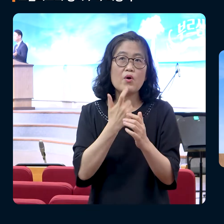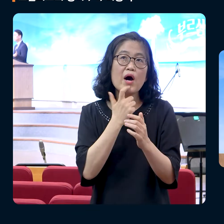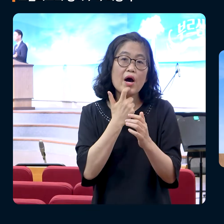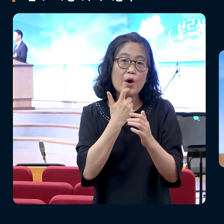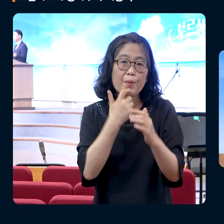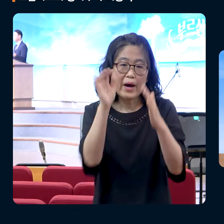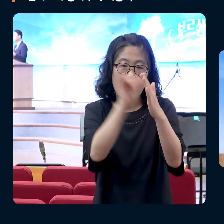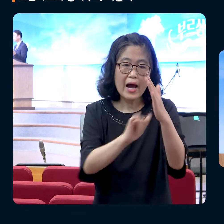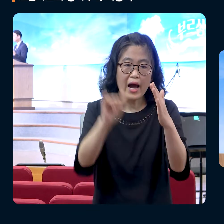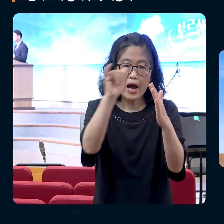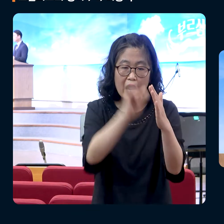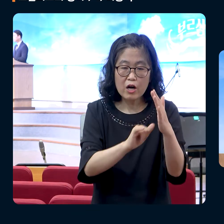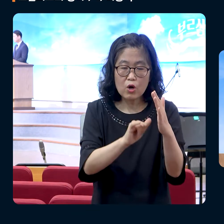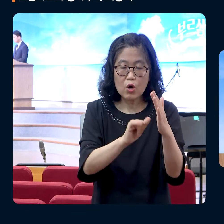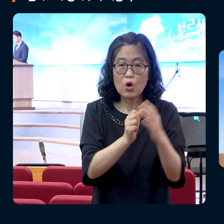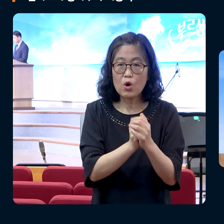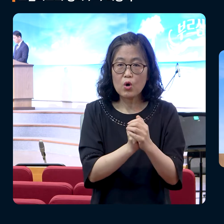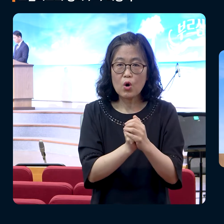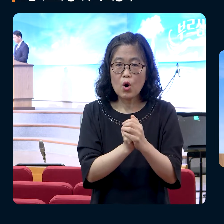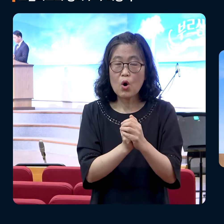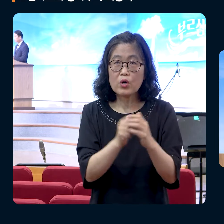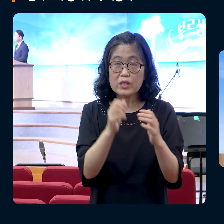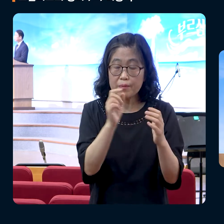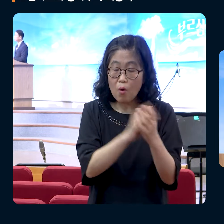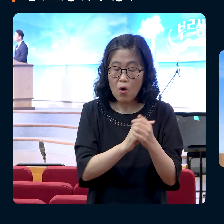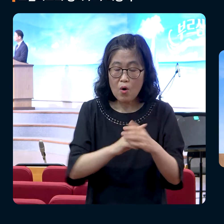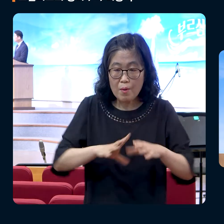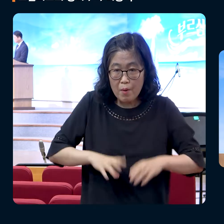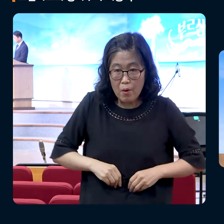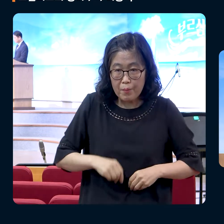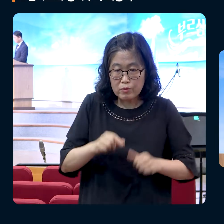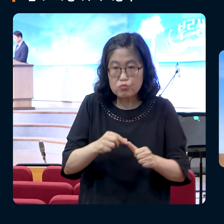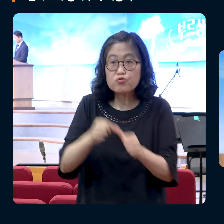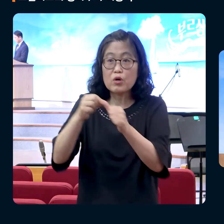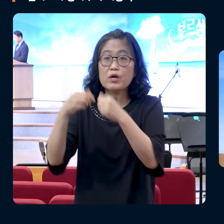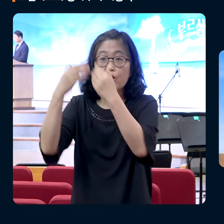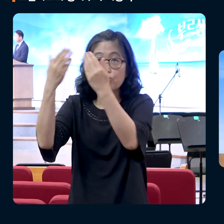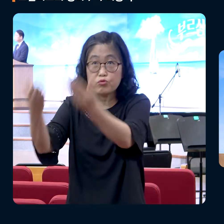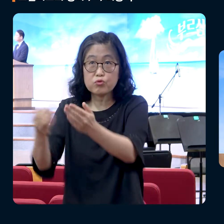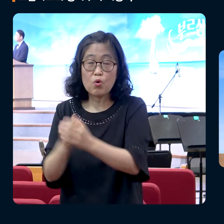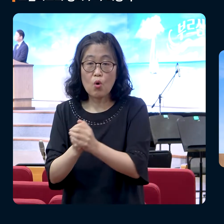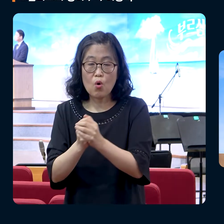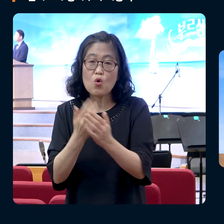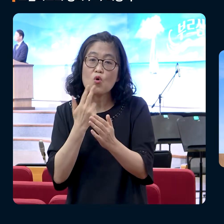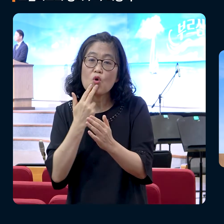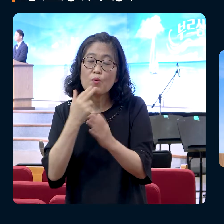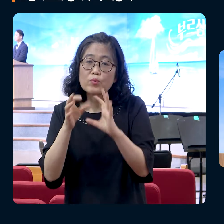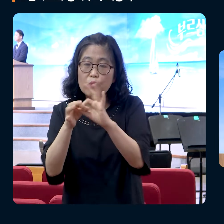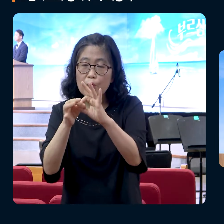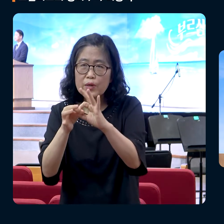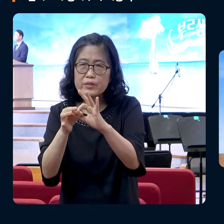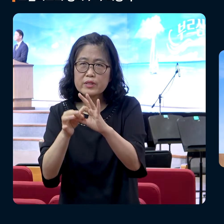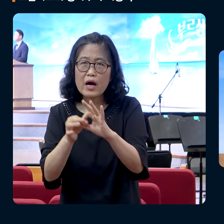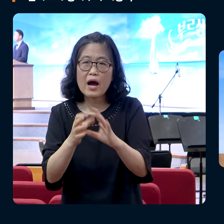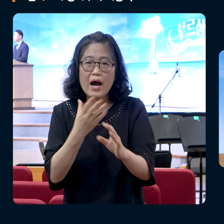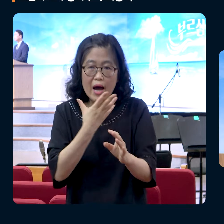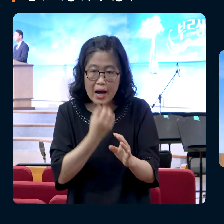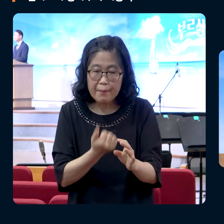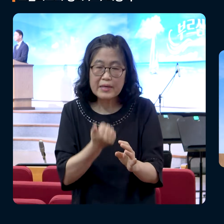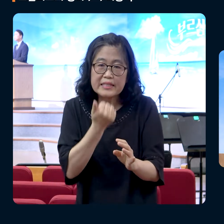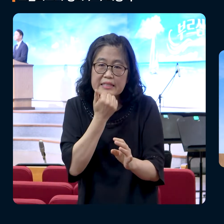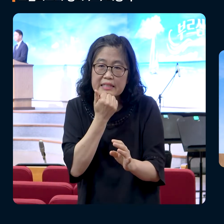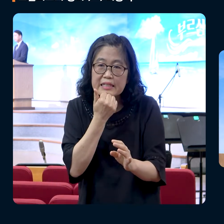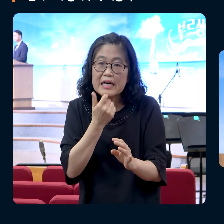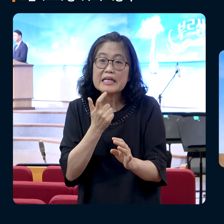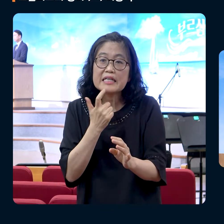그를 총리가 되어 구원하게 됩니다. 그리고 더 나아가서 요셉을 통해서 아브라함과 이삭과 야곱에게 하신 하나님의